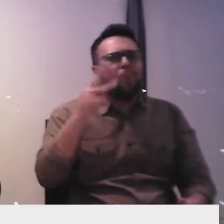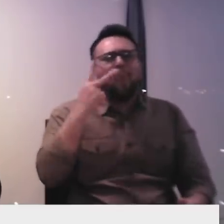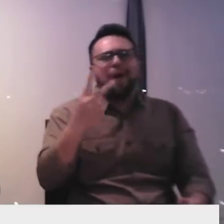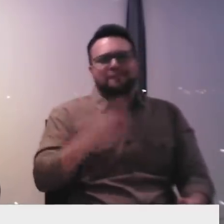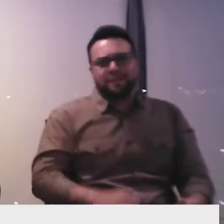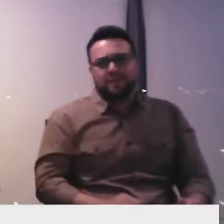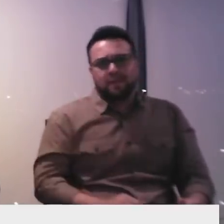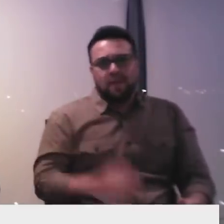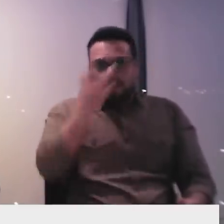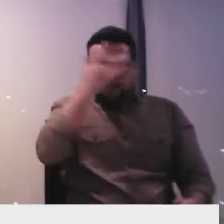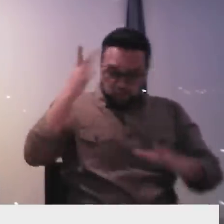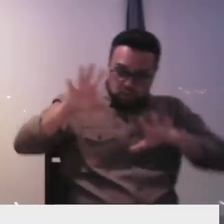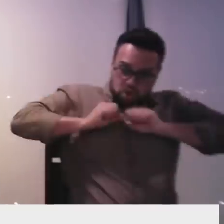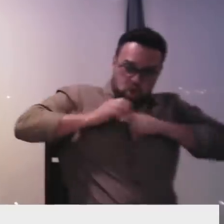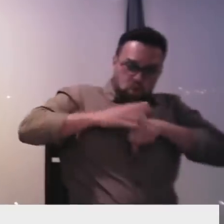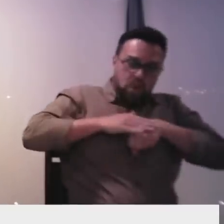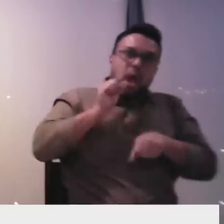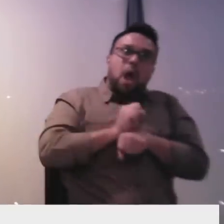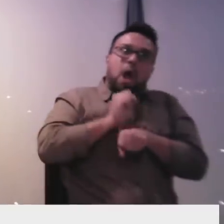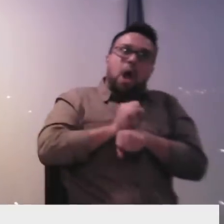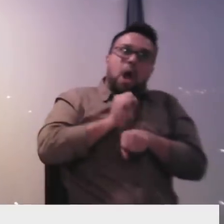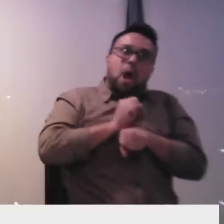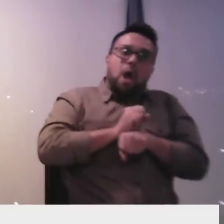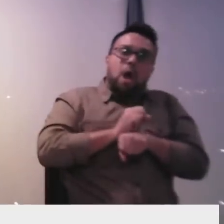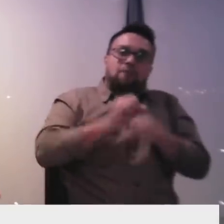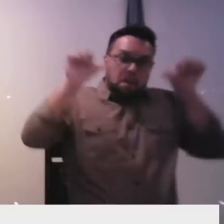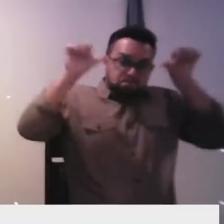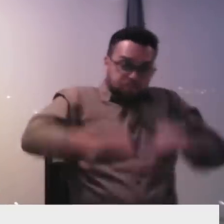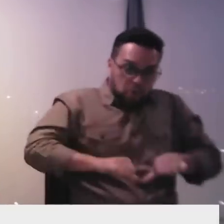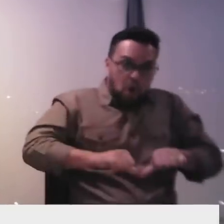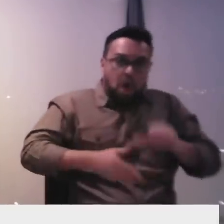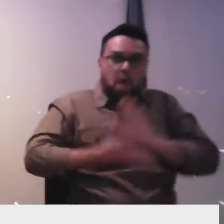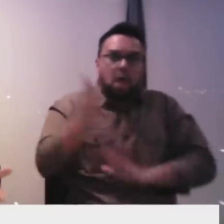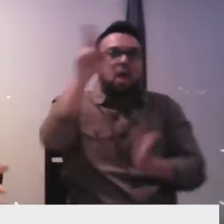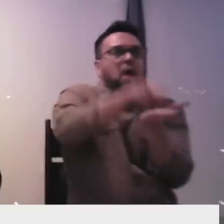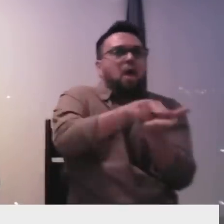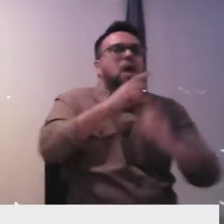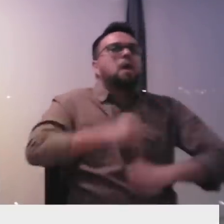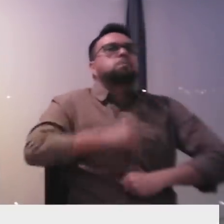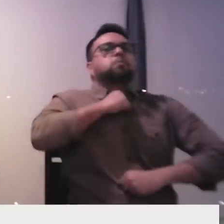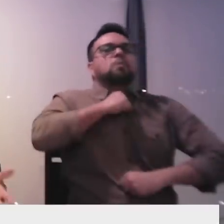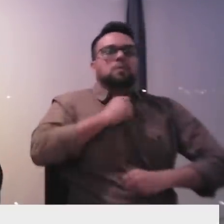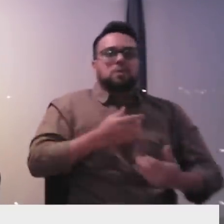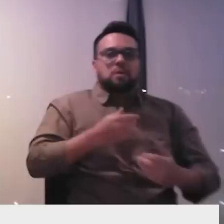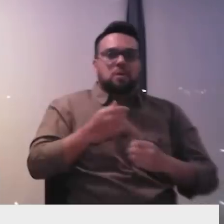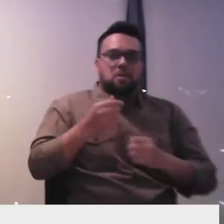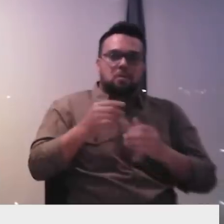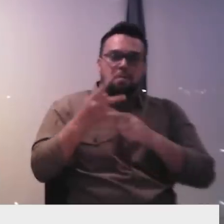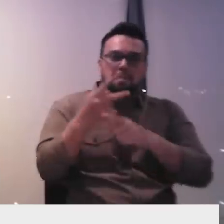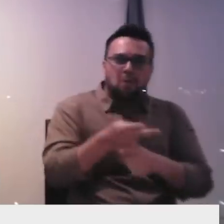pessoa acometida de uma doença esperar chegar numa fase para ser internado, para ser entubado, para procurar